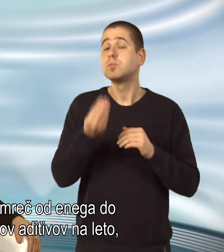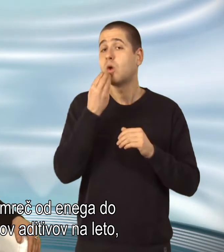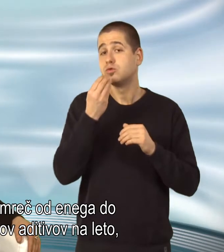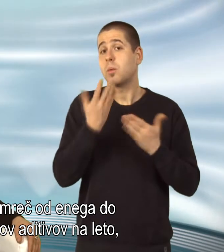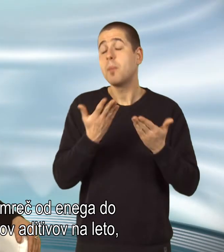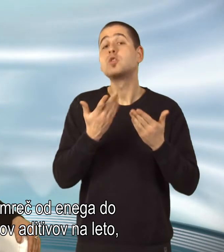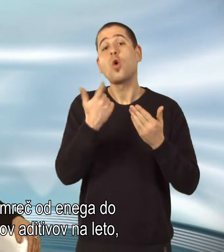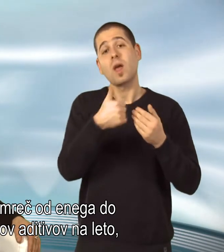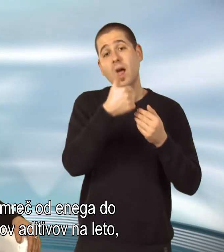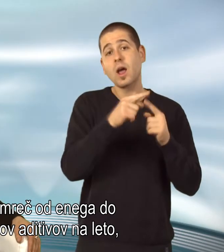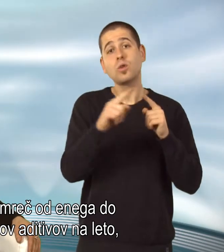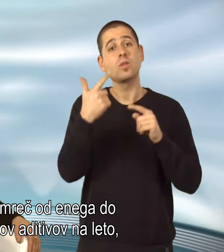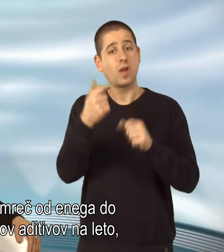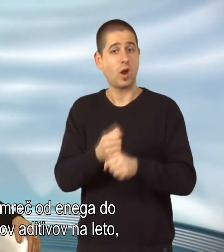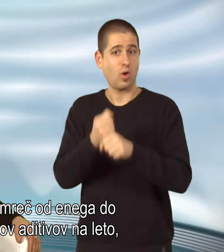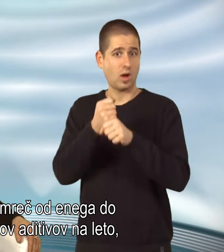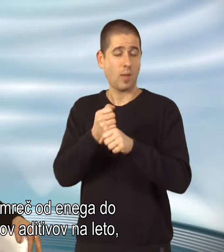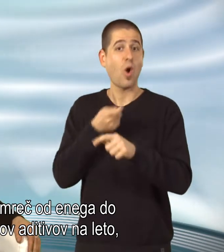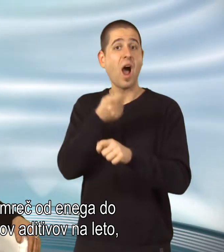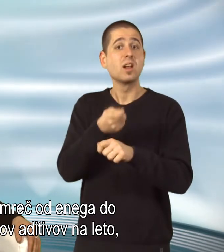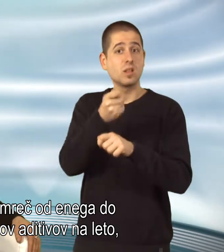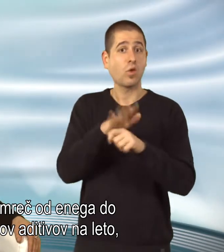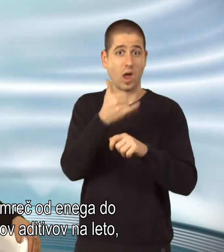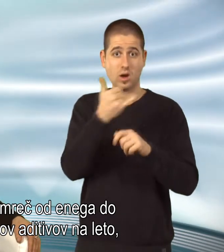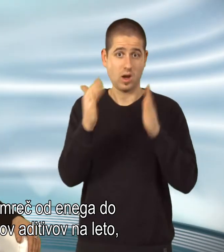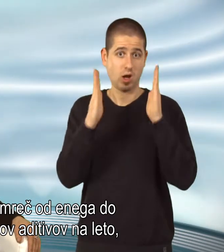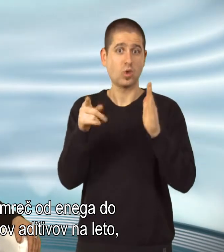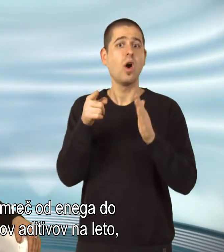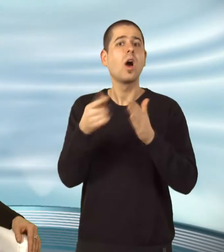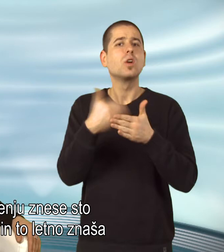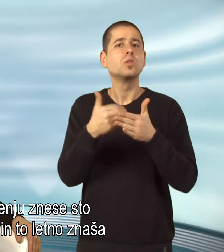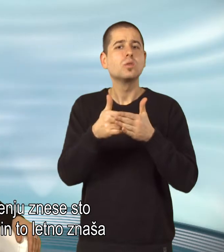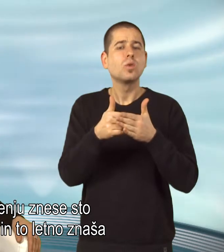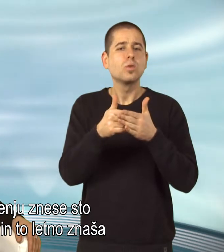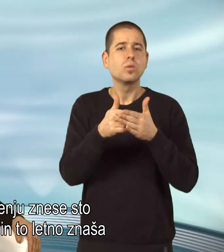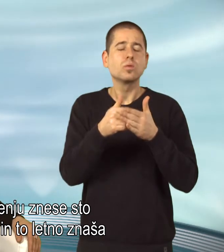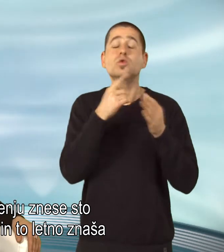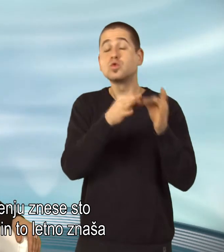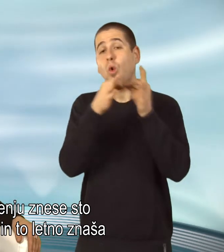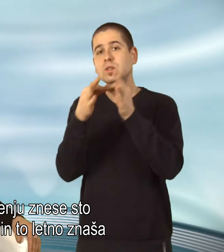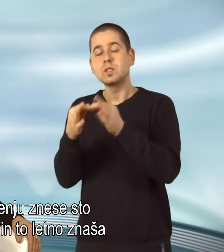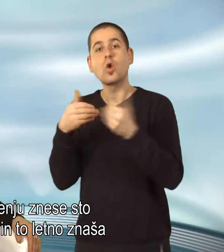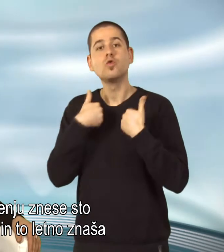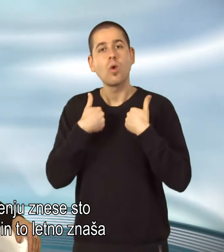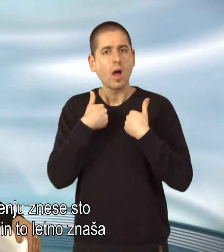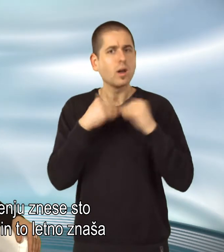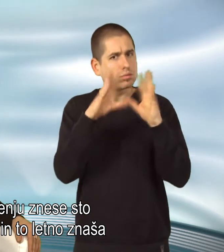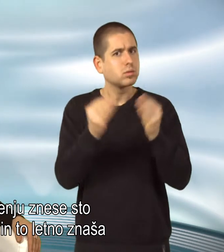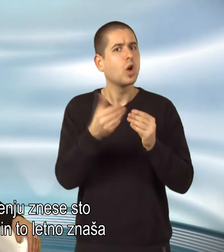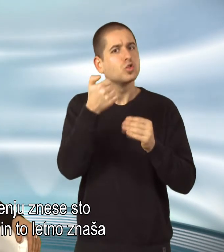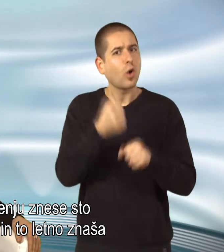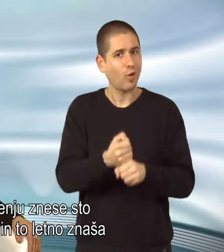Zaužijemo namreč od 1 do 2 kg aditivov na leto, kar skozi celo življenje nese 100